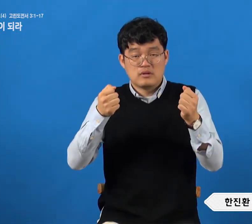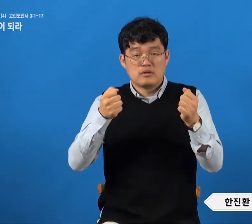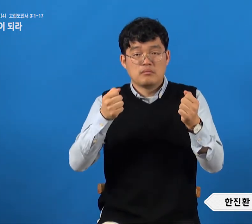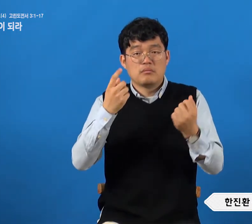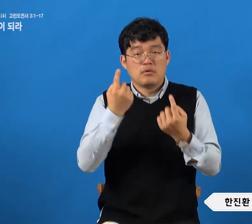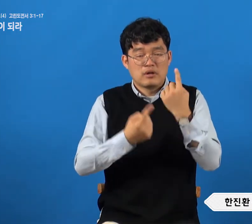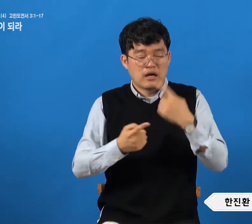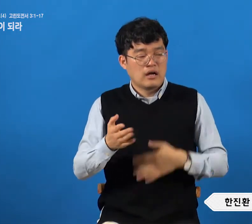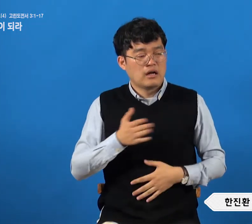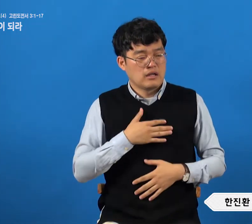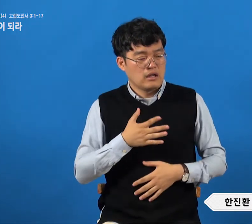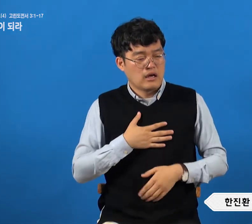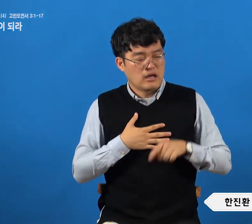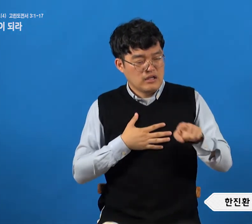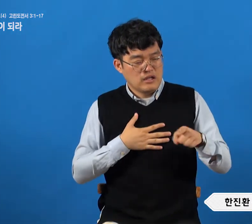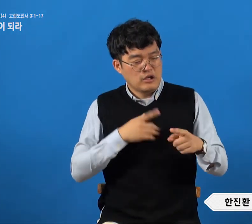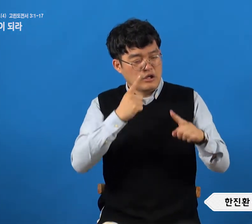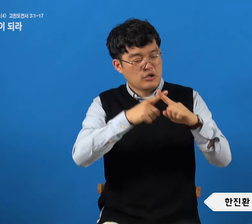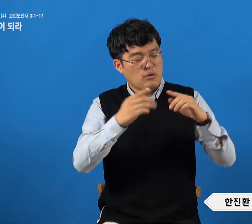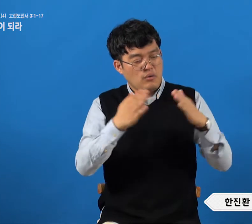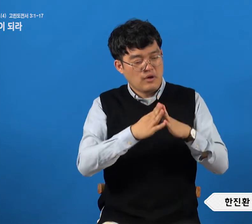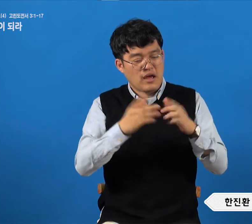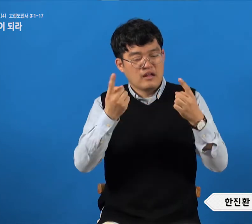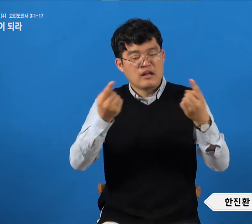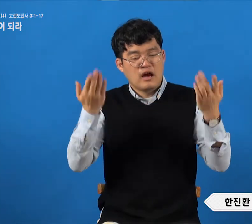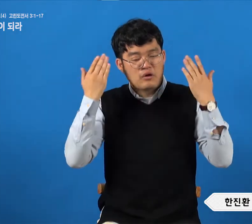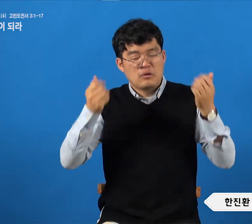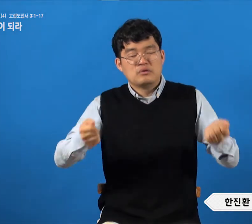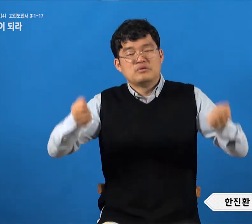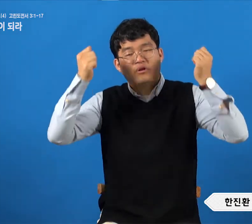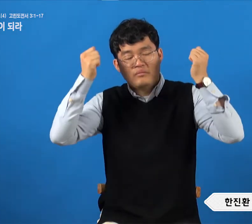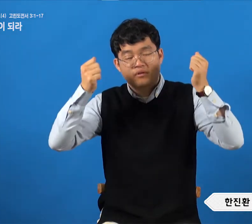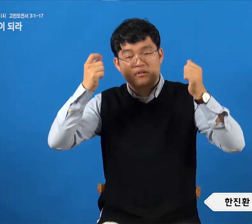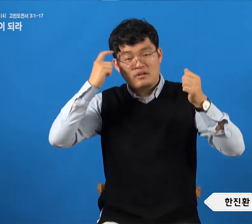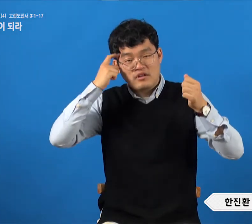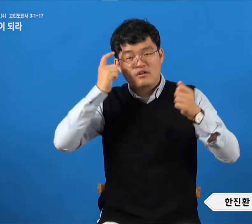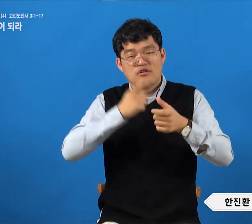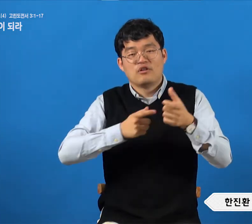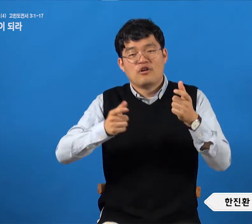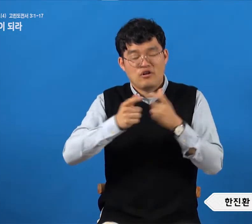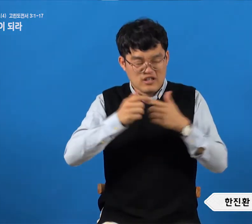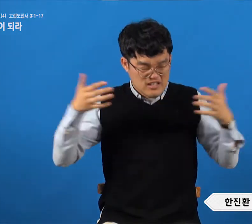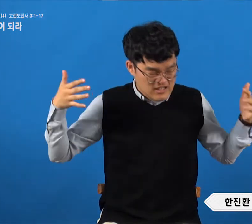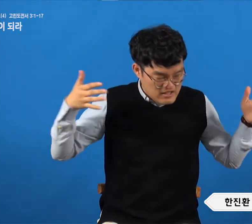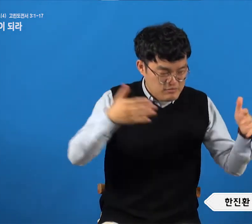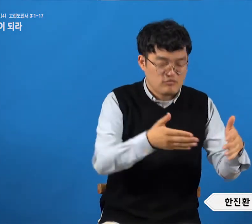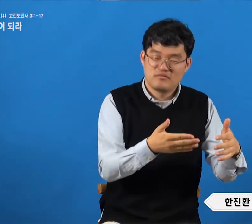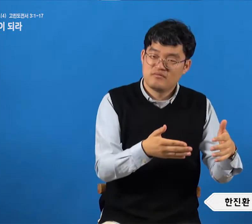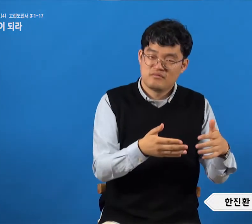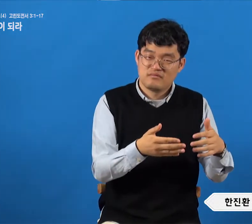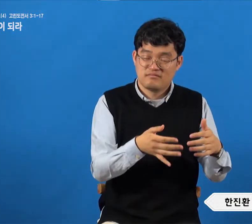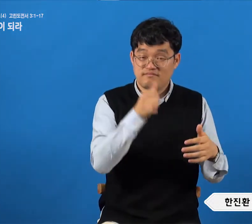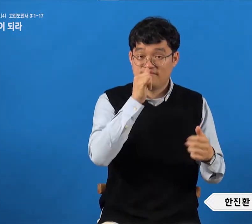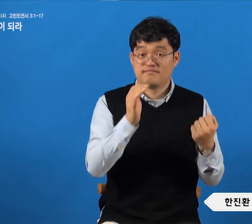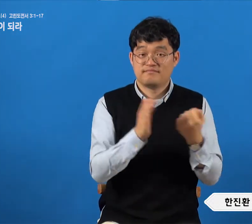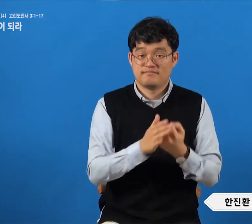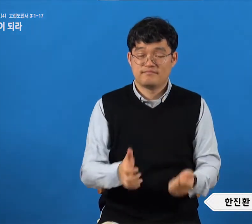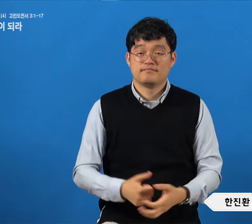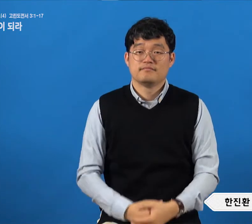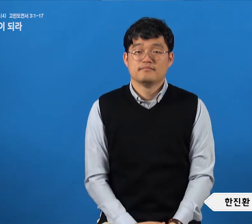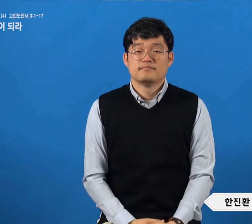느낌보다는 서문대학부를 졸업한다는 느낌이 더 강했습니다. 비중이 그쪽이 더 비중이 많았기